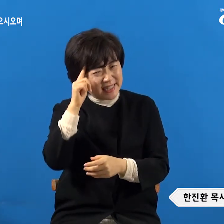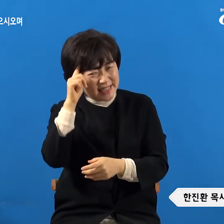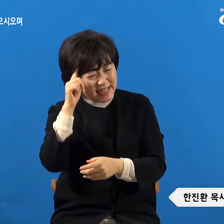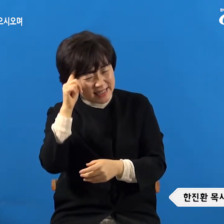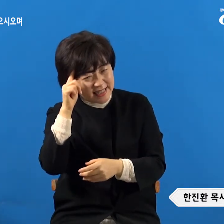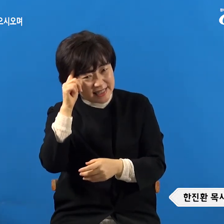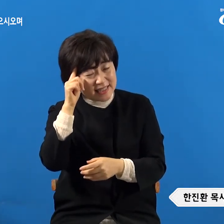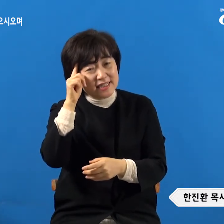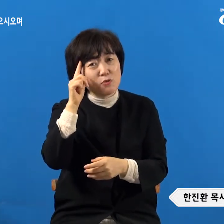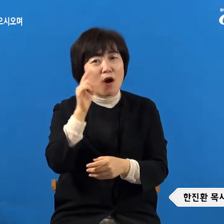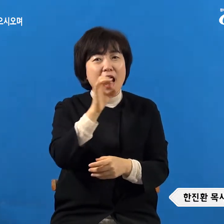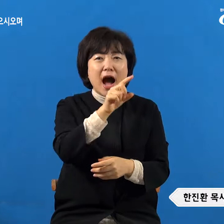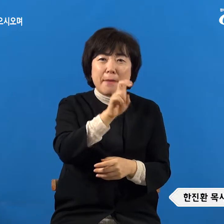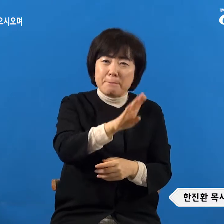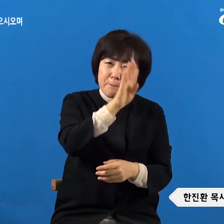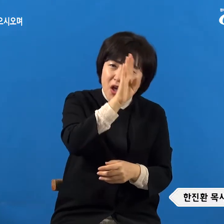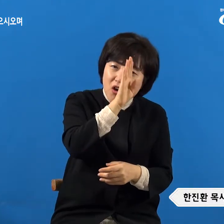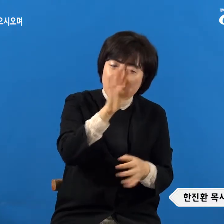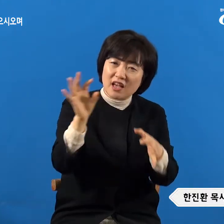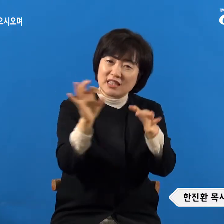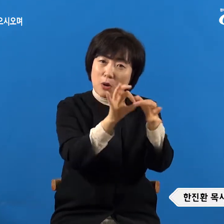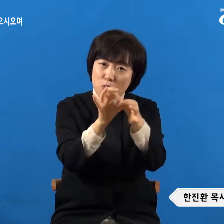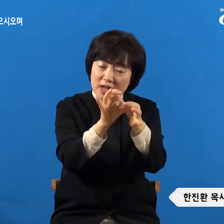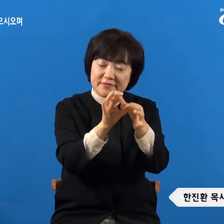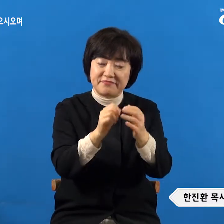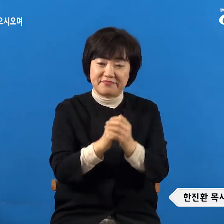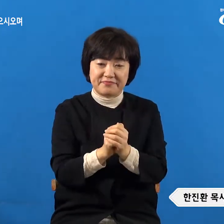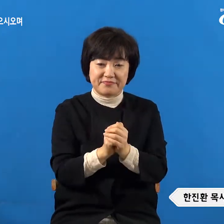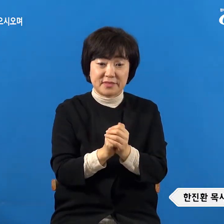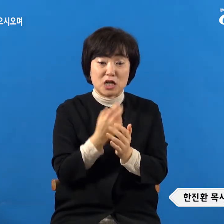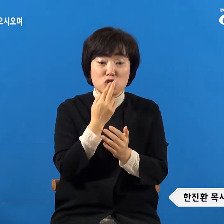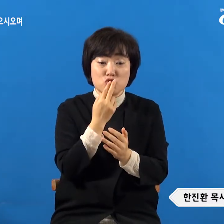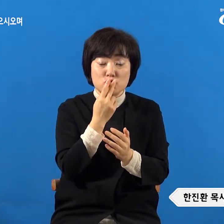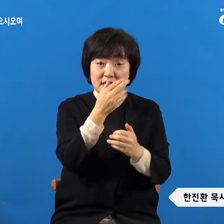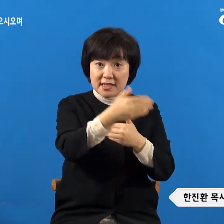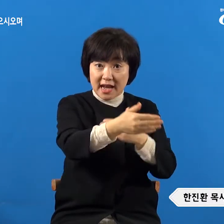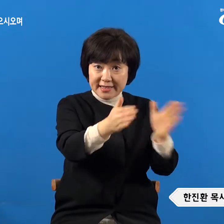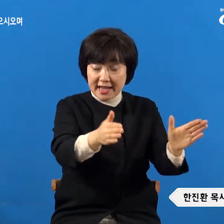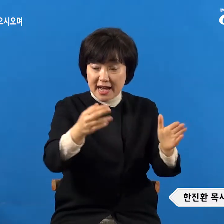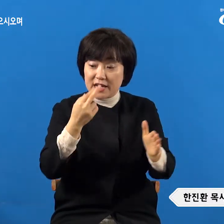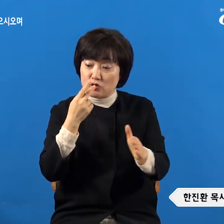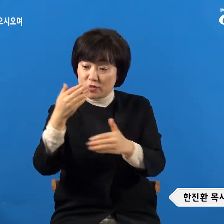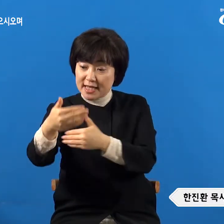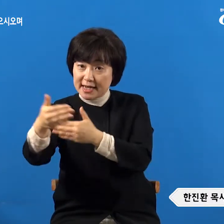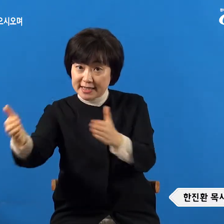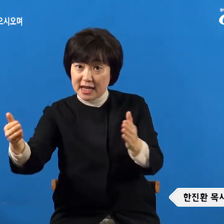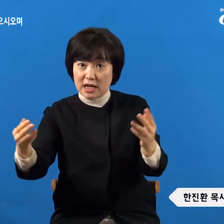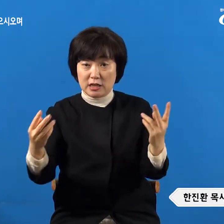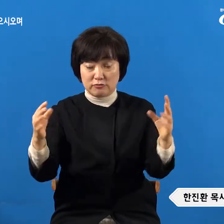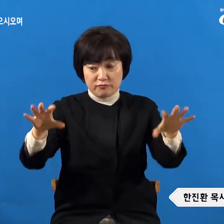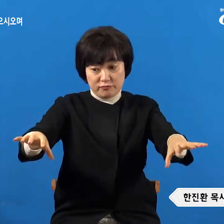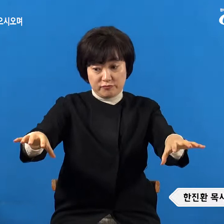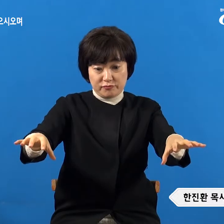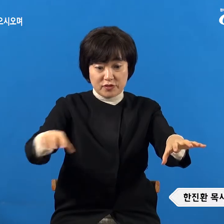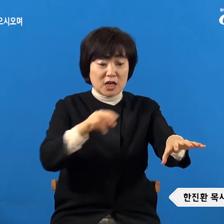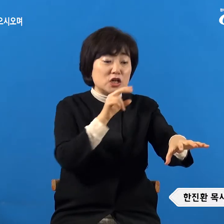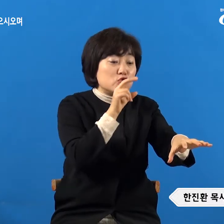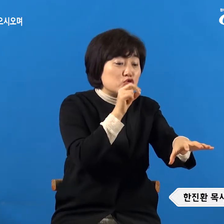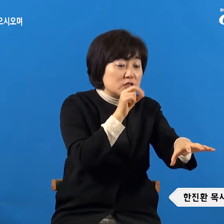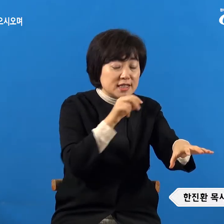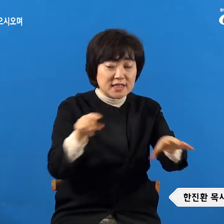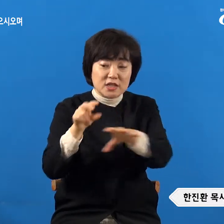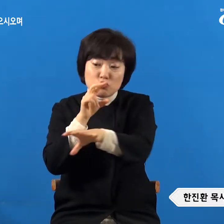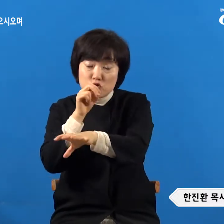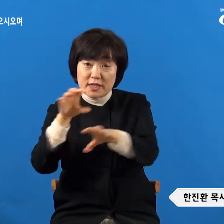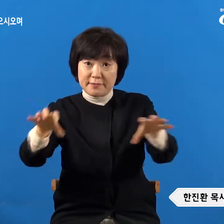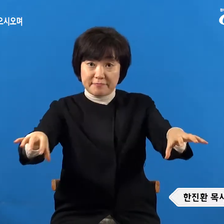했습니다. 유리상자 2개를 준비하고 그 상자 속에 각각 쥐들을 넣고 한